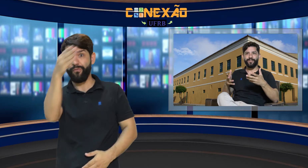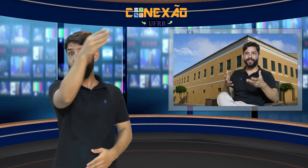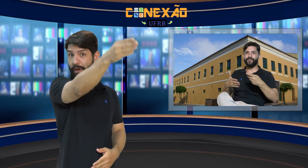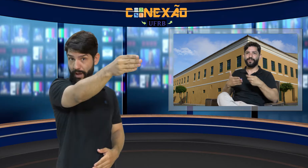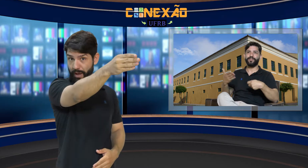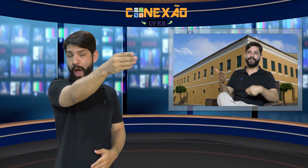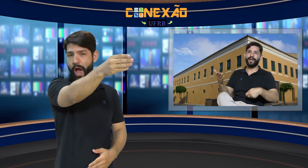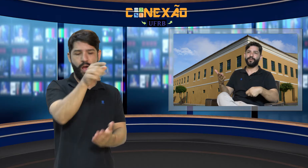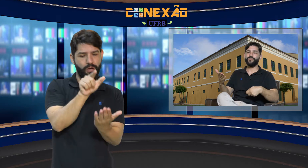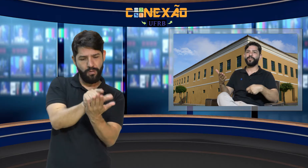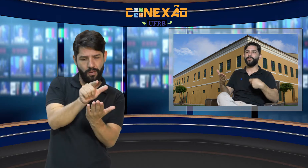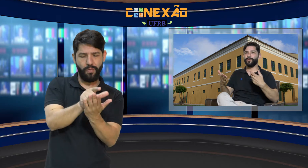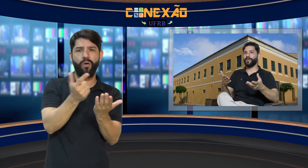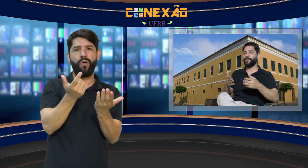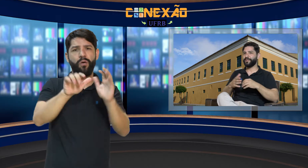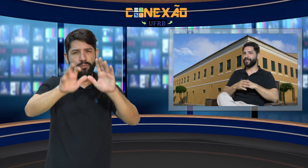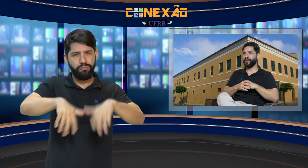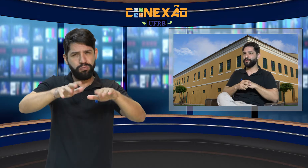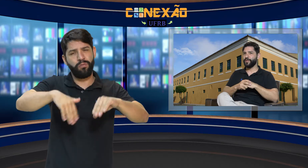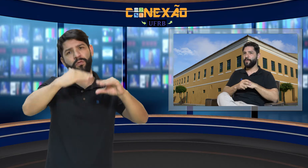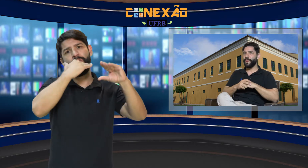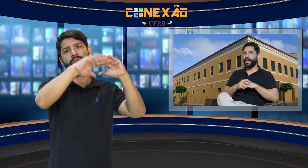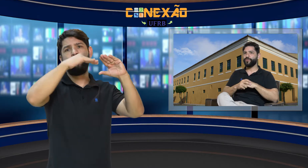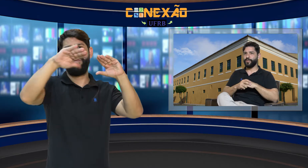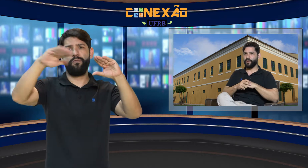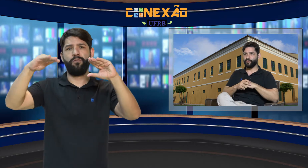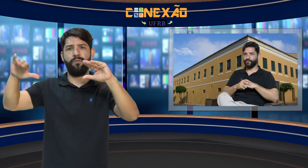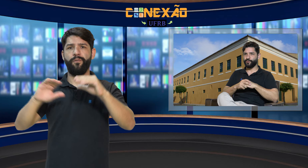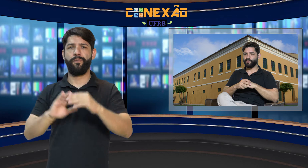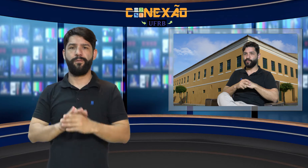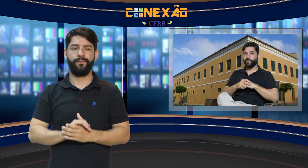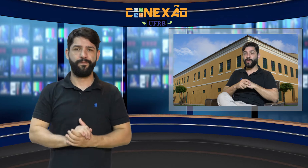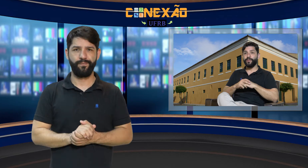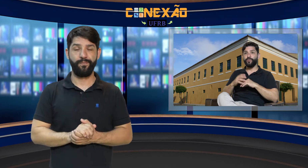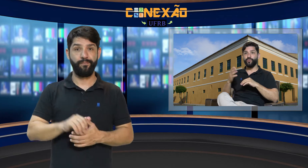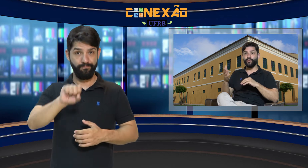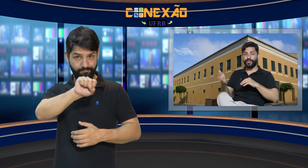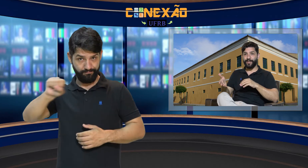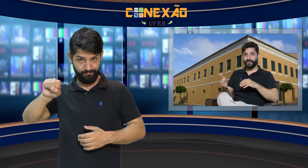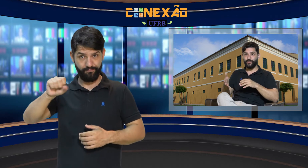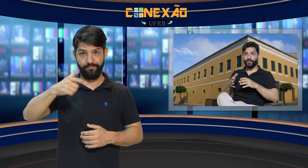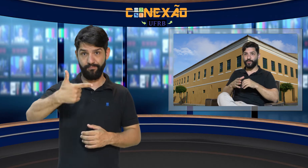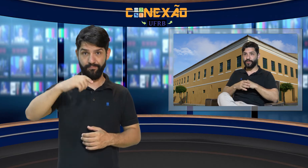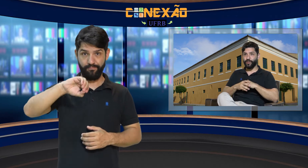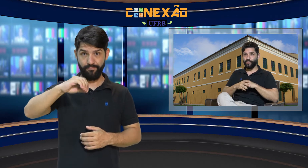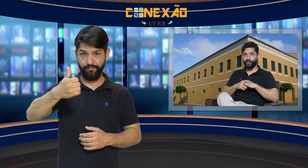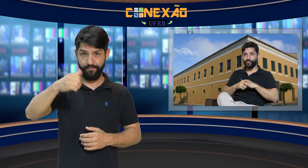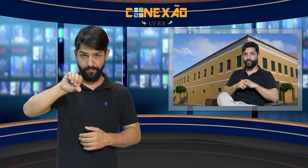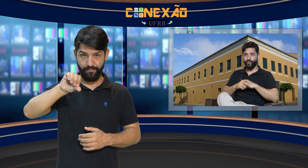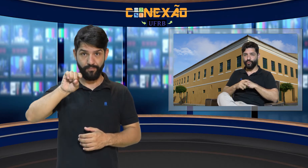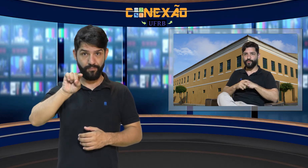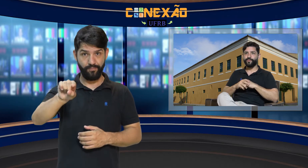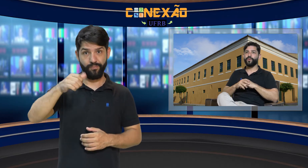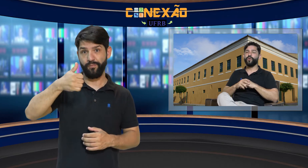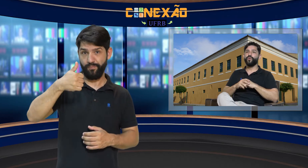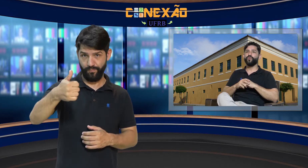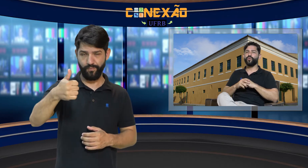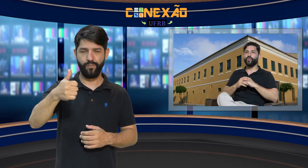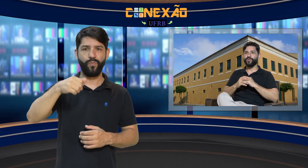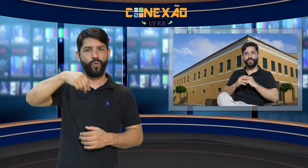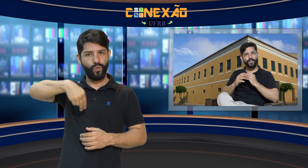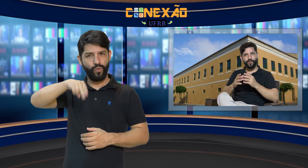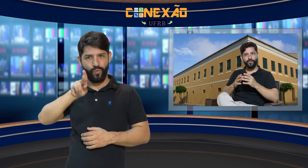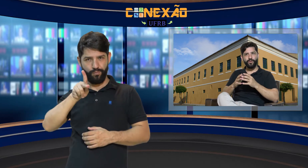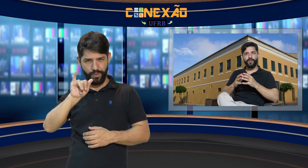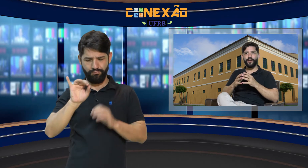são levantados esses dados e depois repassados aos centros. No semestre de 2019.1, o